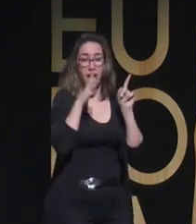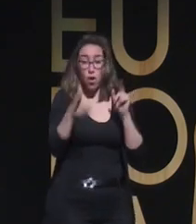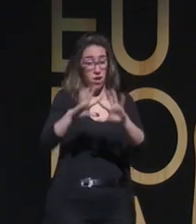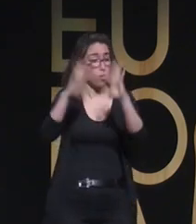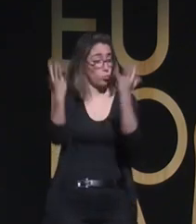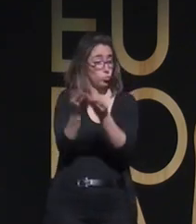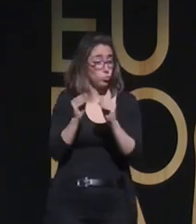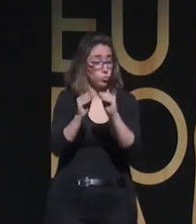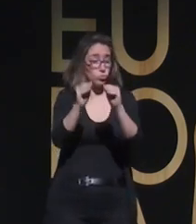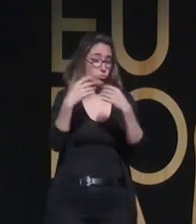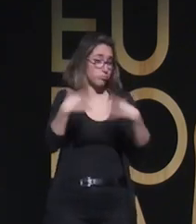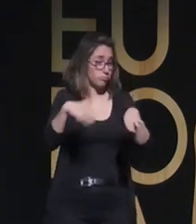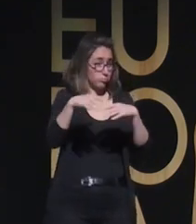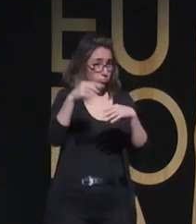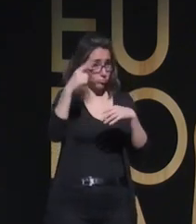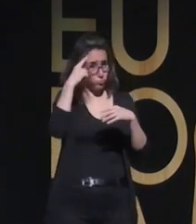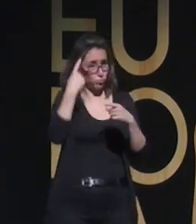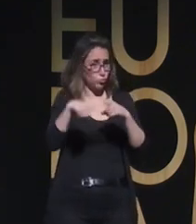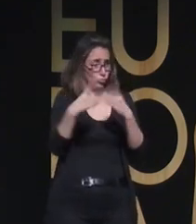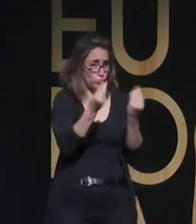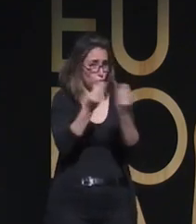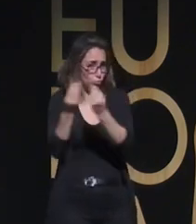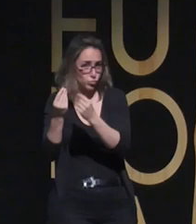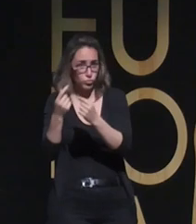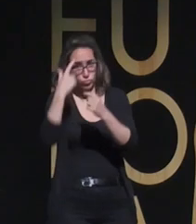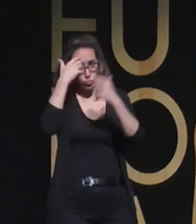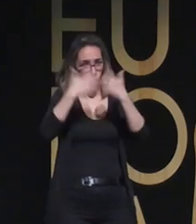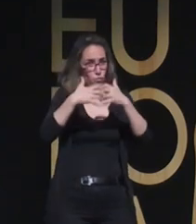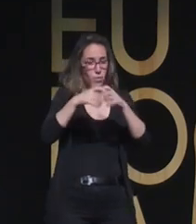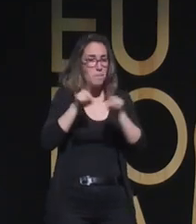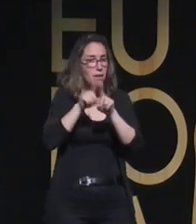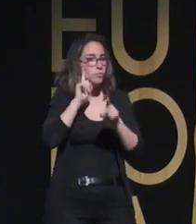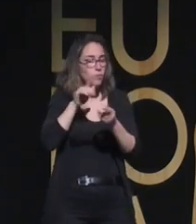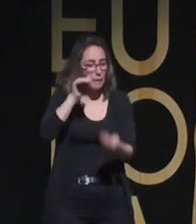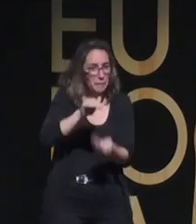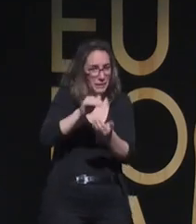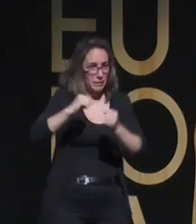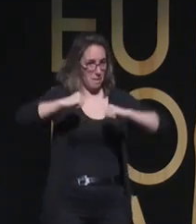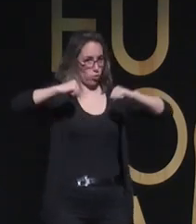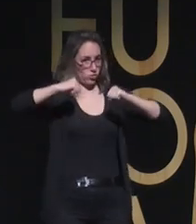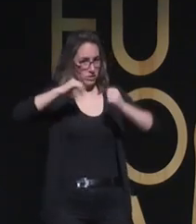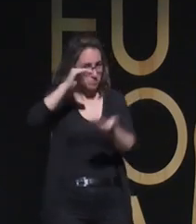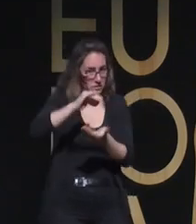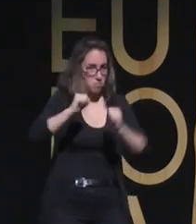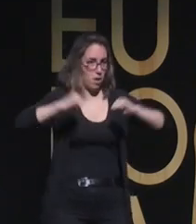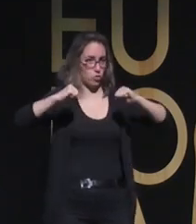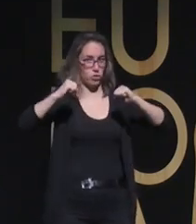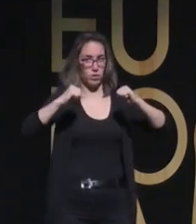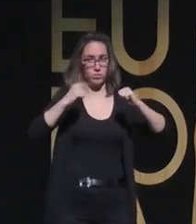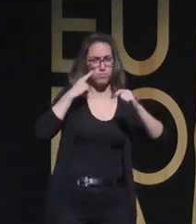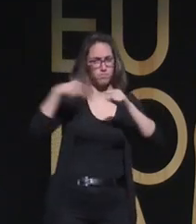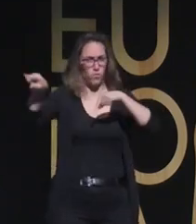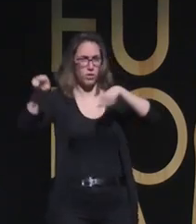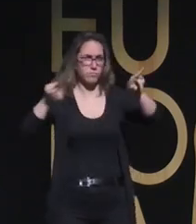mini mayores, que es la leche. Funcionan como mini mayores, ¿no? Como grupito de nosotros, ¿no? Esta o este se queda afuera, yo te